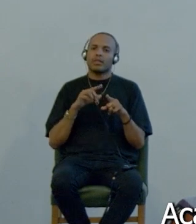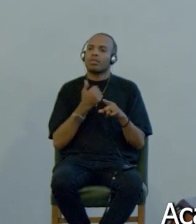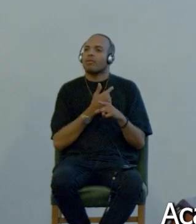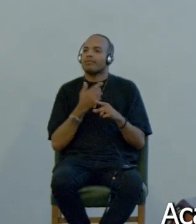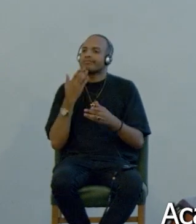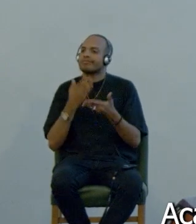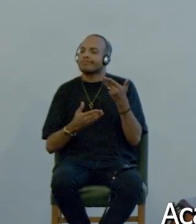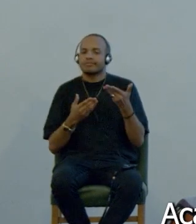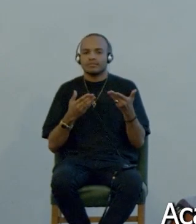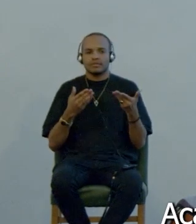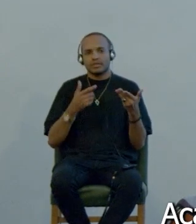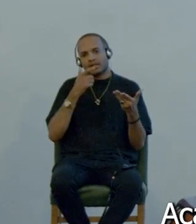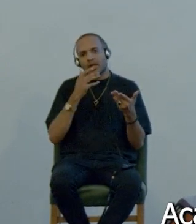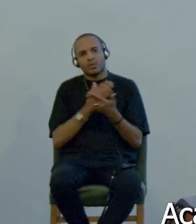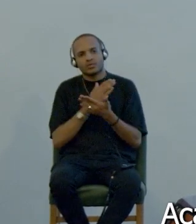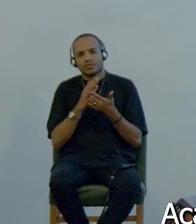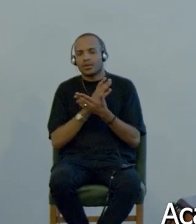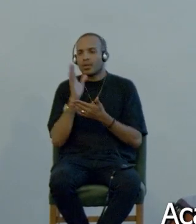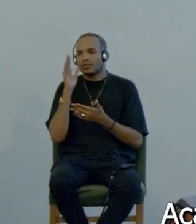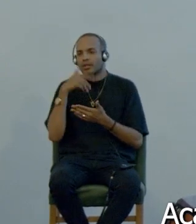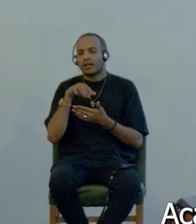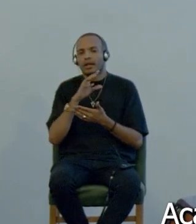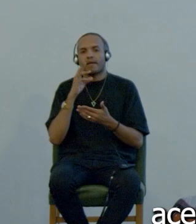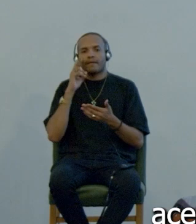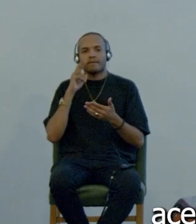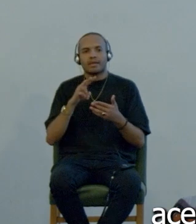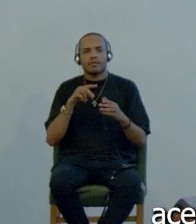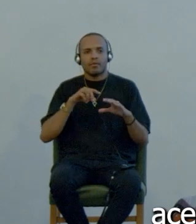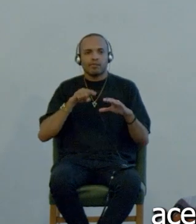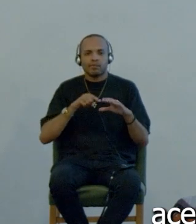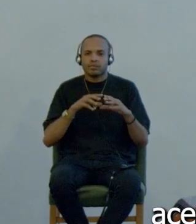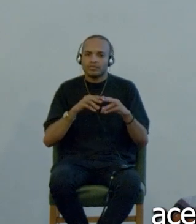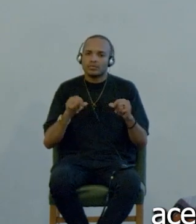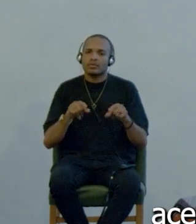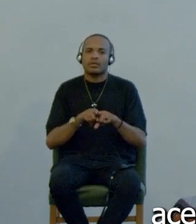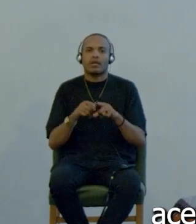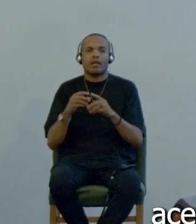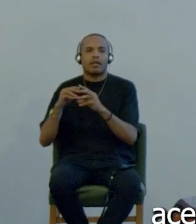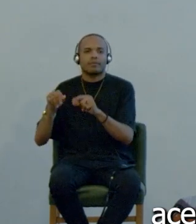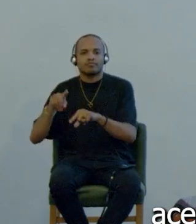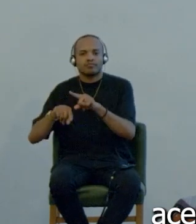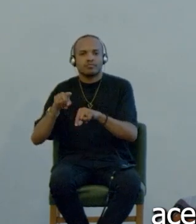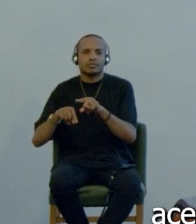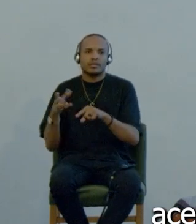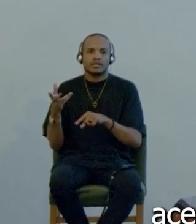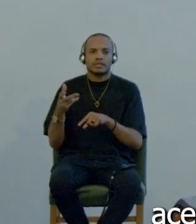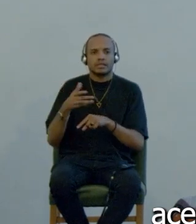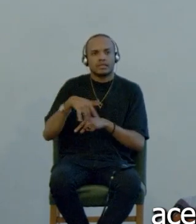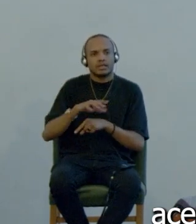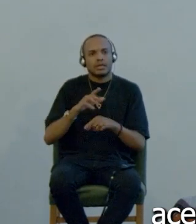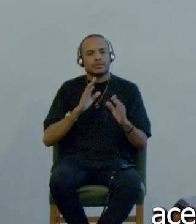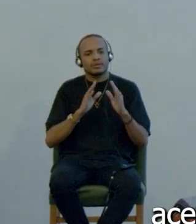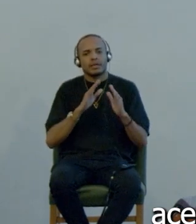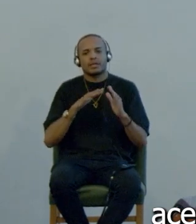nous assistons, érosion des sols, épuisement des ressources, accélération de l'espace-temps, intensification des zones